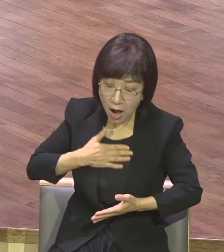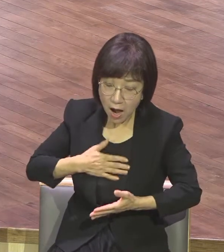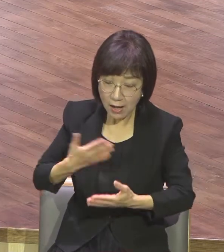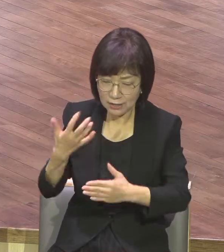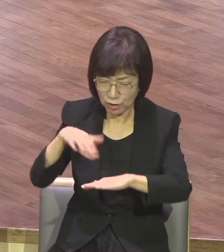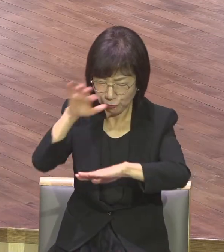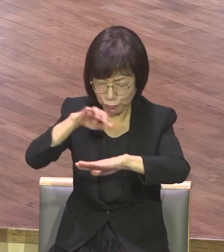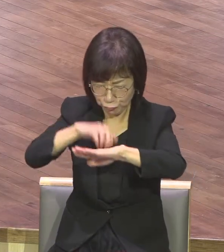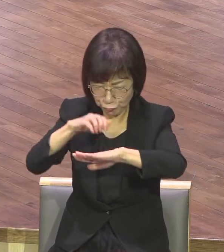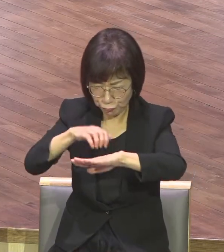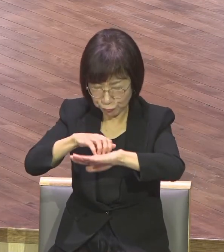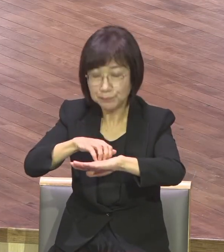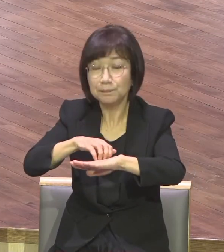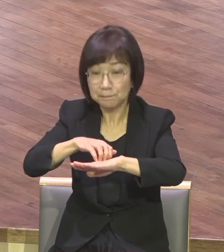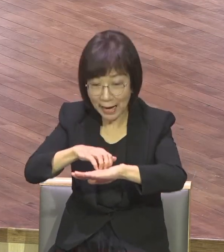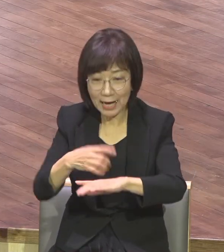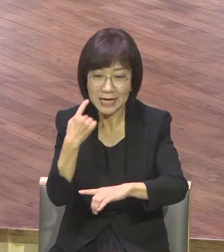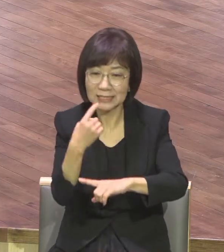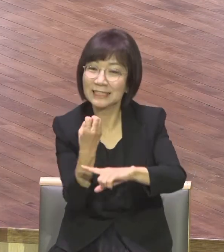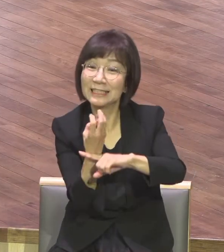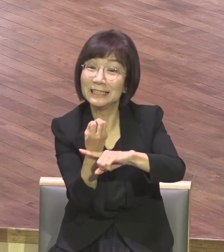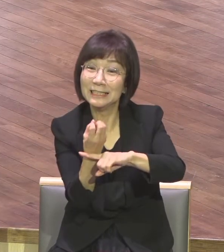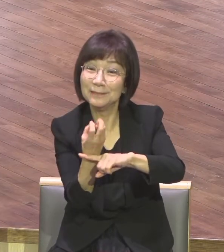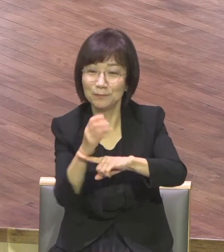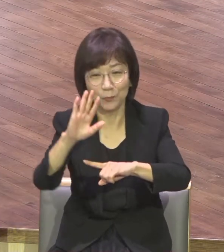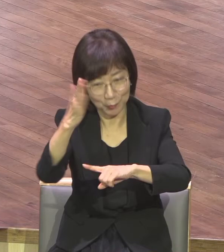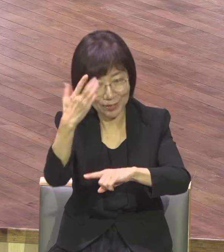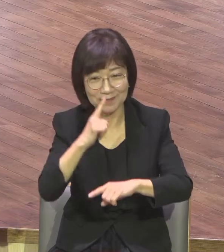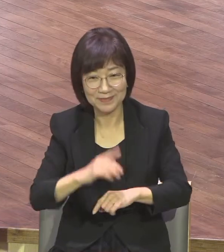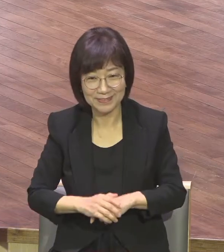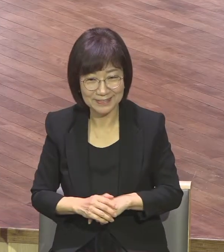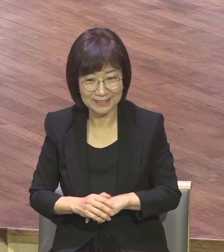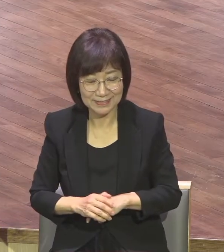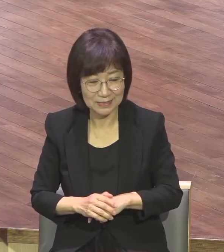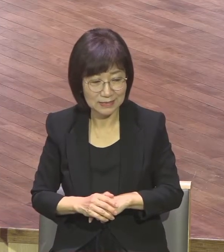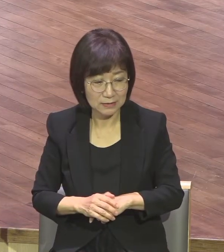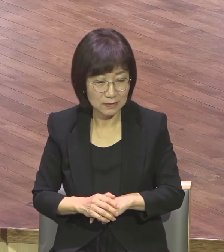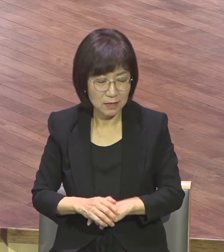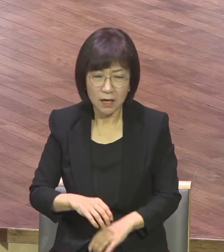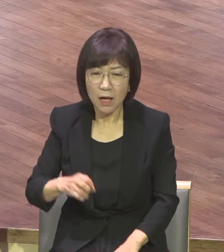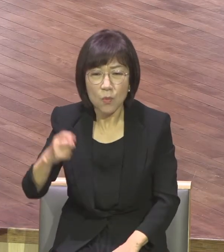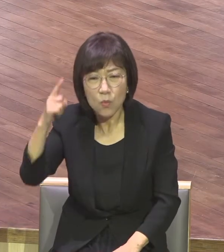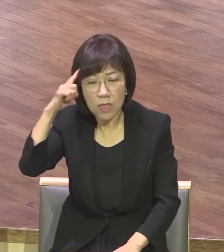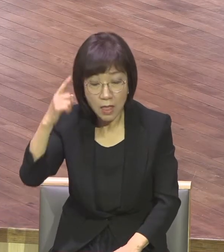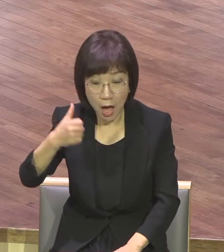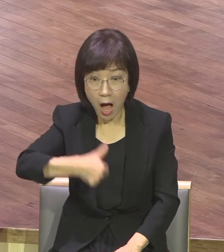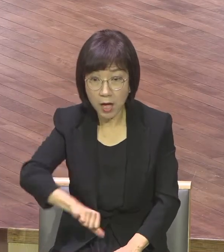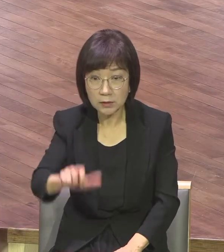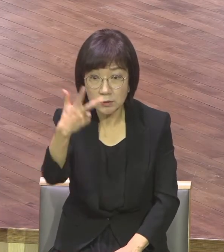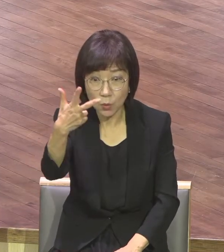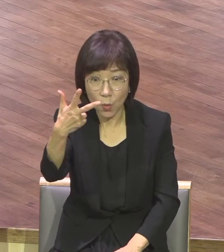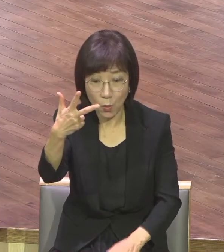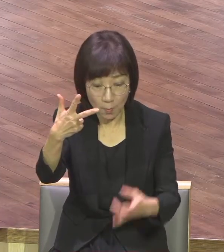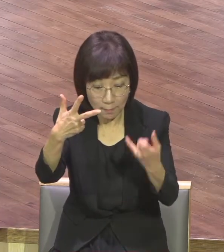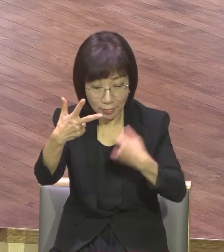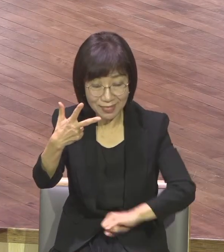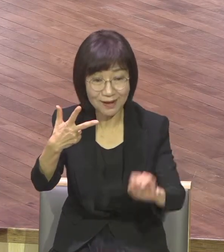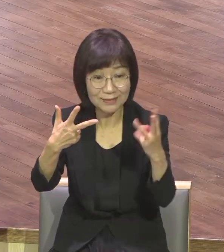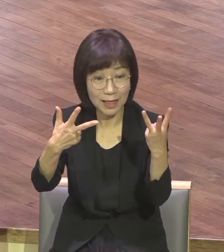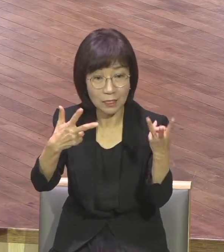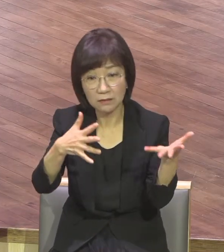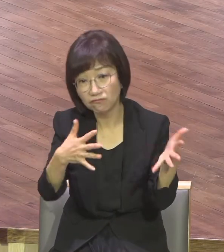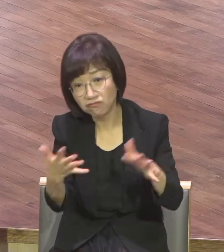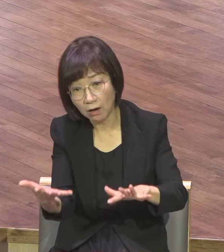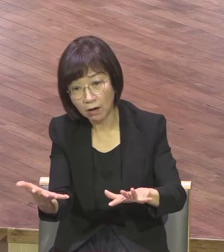내가 정금같이 되어 나오리라. 욥이 어느 날 갑자기 아들을 일곱 딸 셋 죽어버리 재산 싹 다